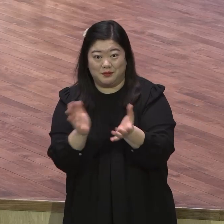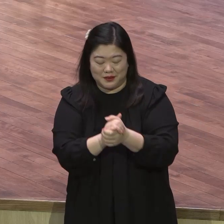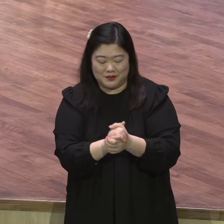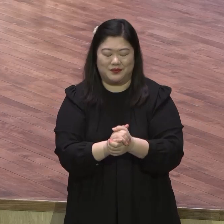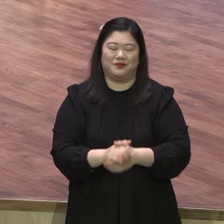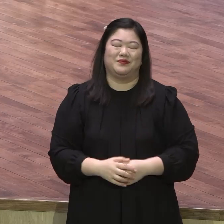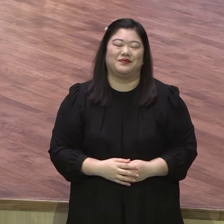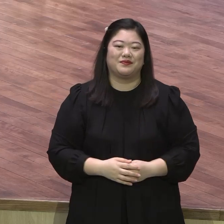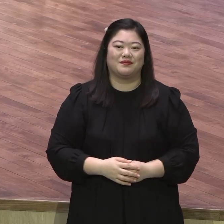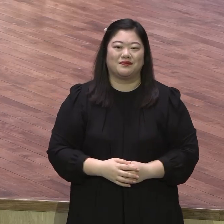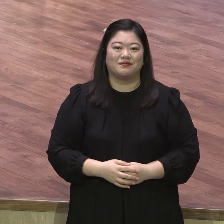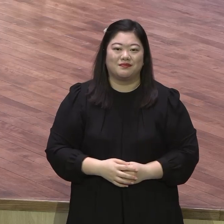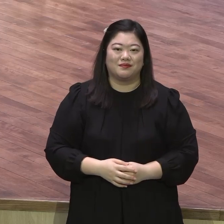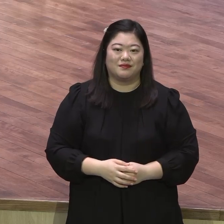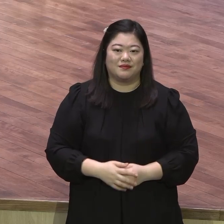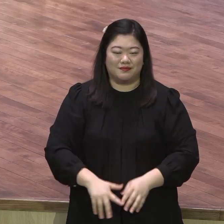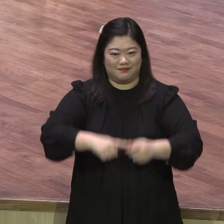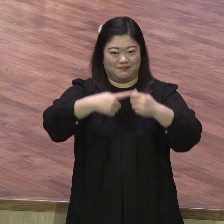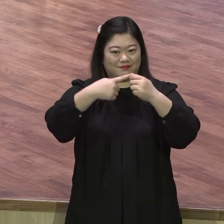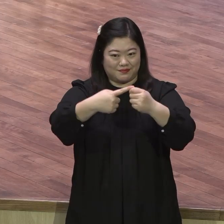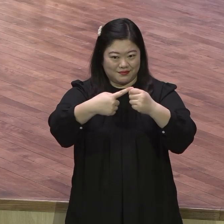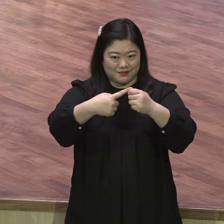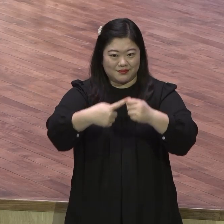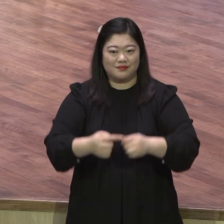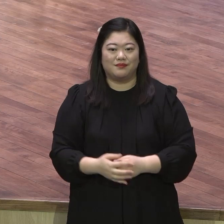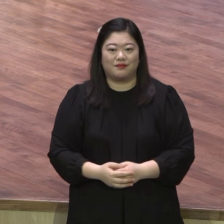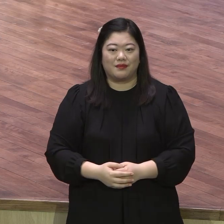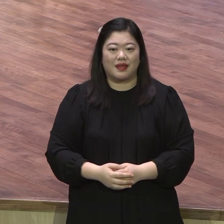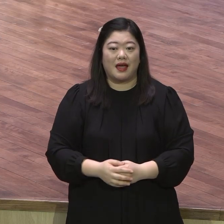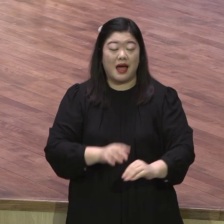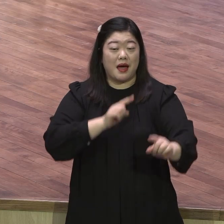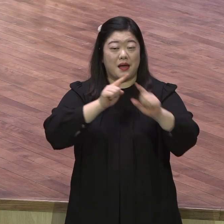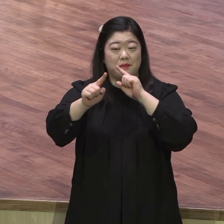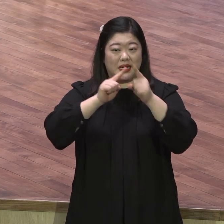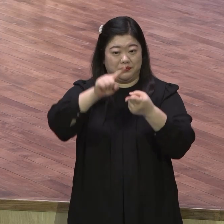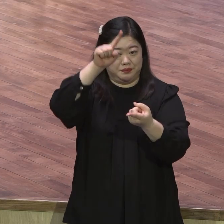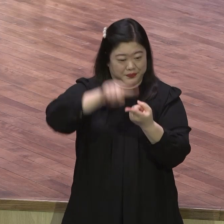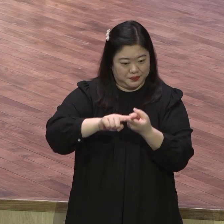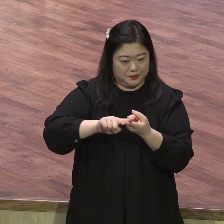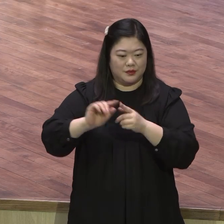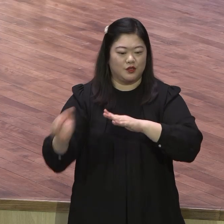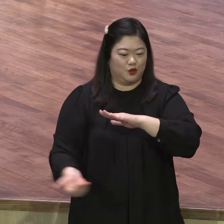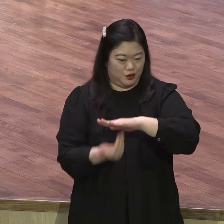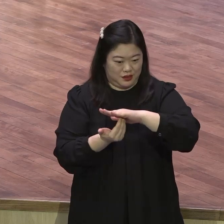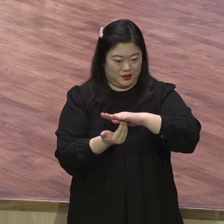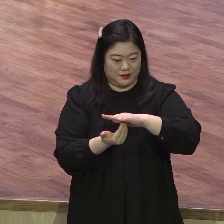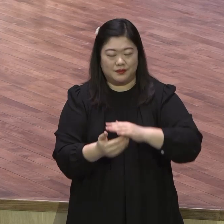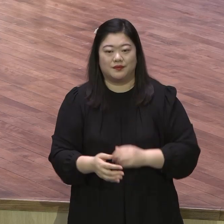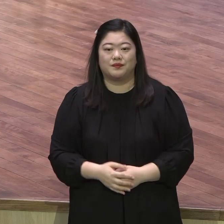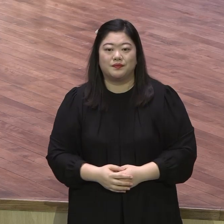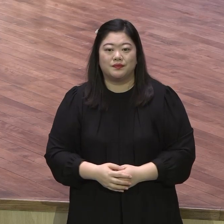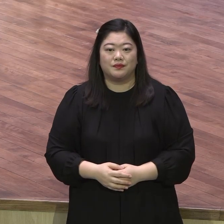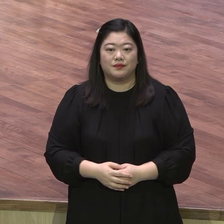믿으시길 바랍니다. 그럼 첫째로 말씀의 성취입니다. 1절입니다.